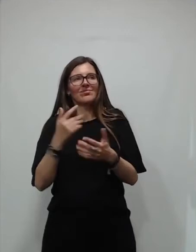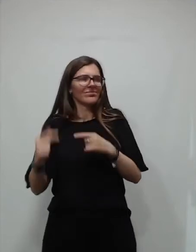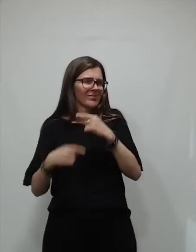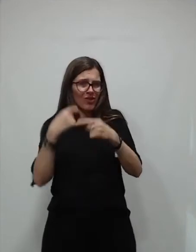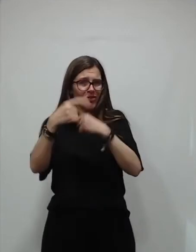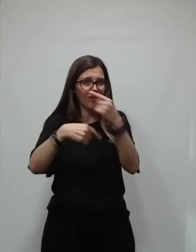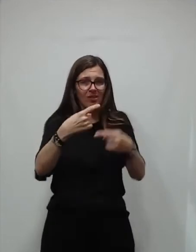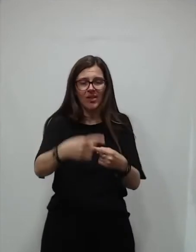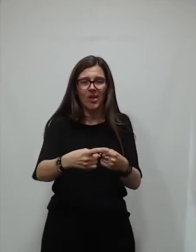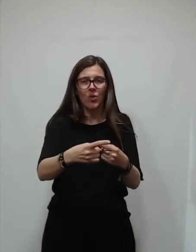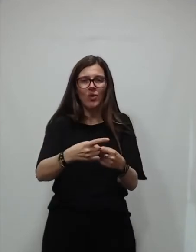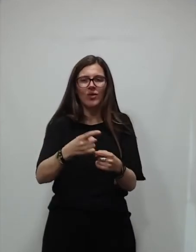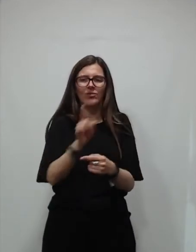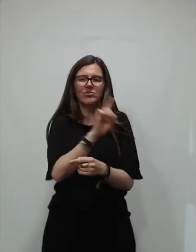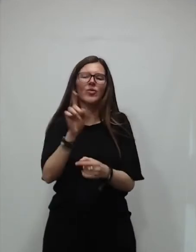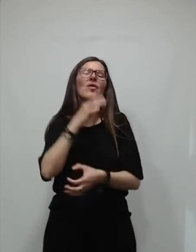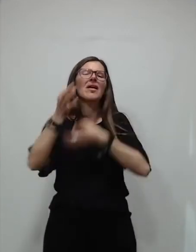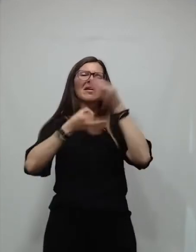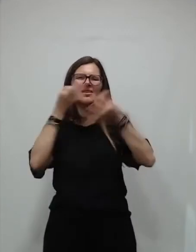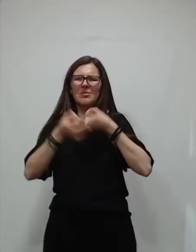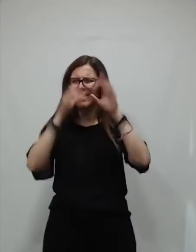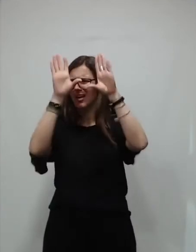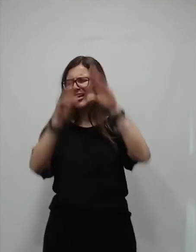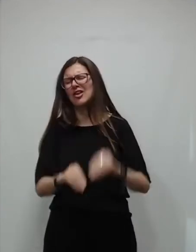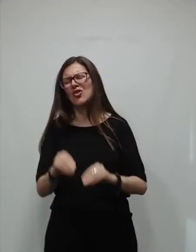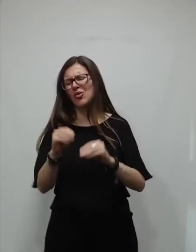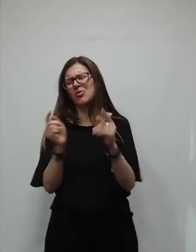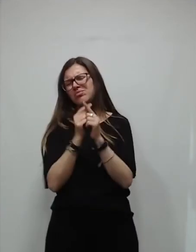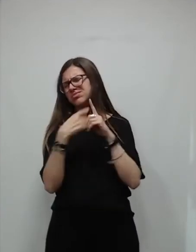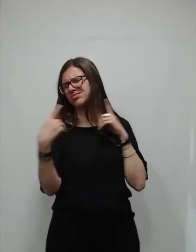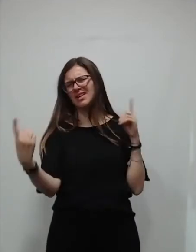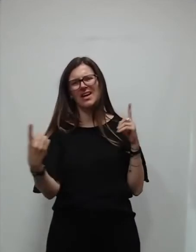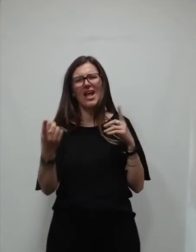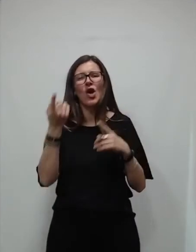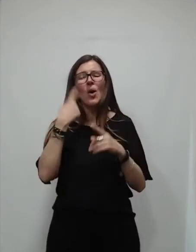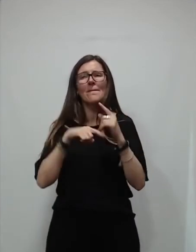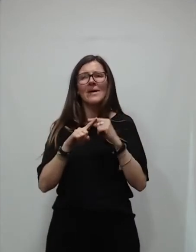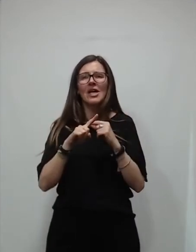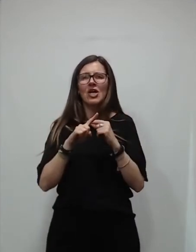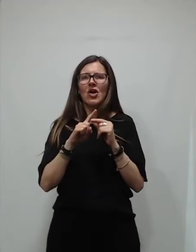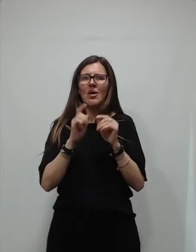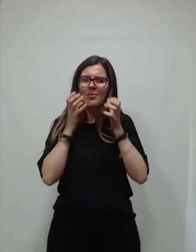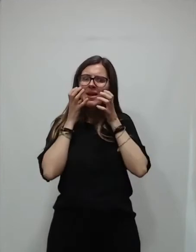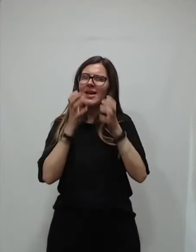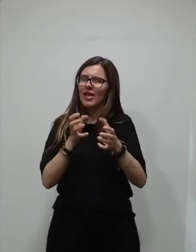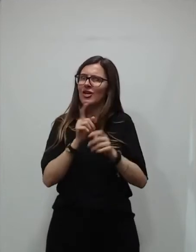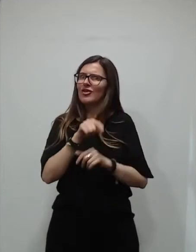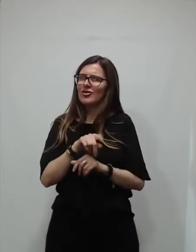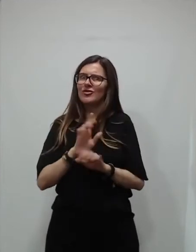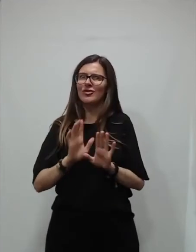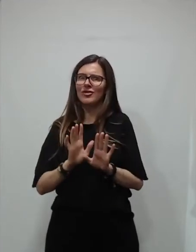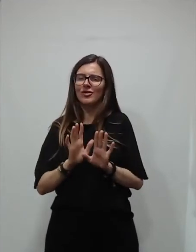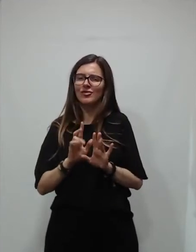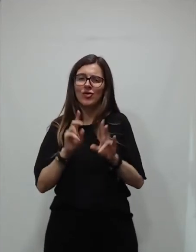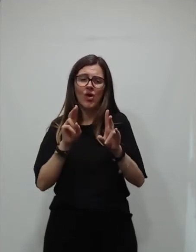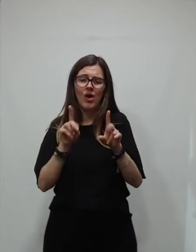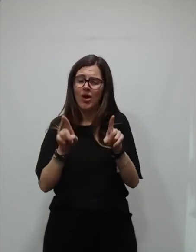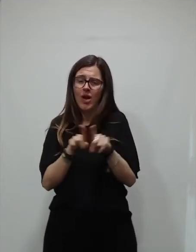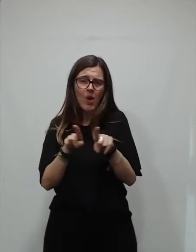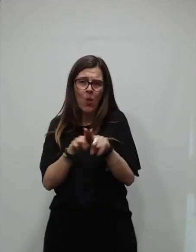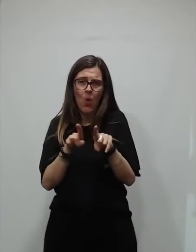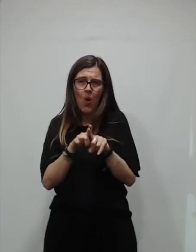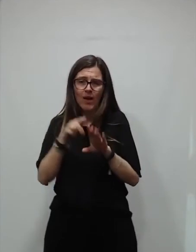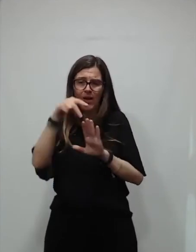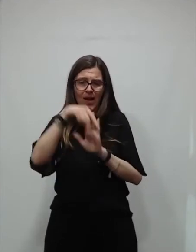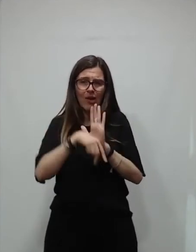No voy a explicar las medidas de seguridad eliminativas, pero tienen una impronta peligrosista, al igual que las medidas de seguridad curativas. Las